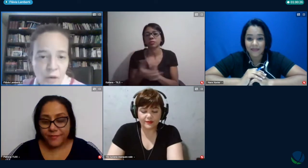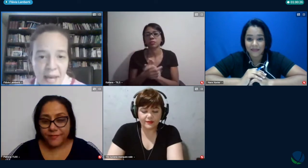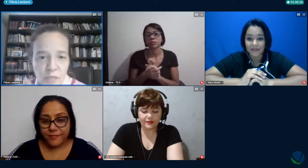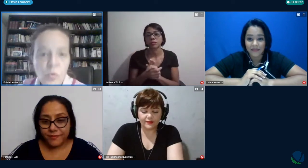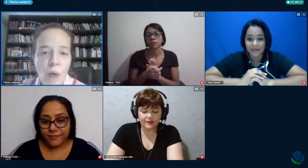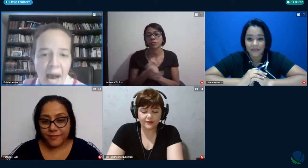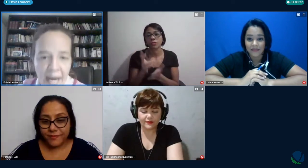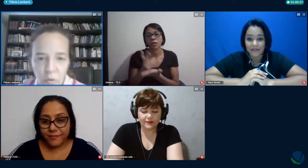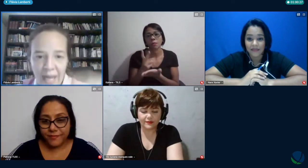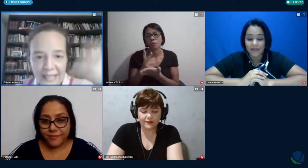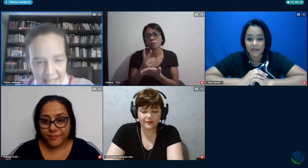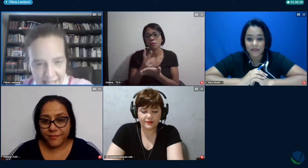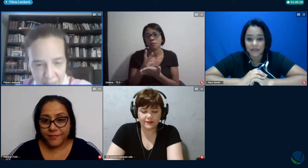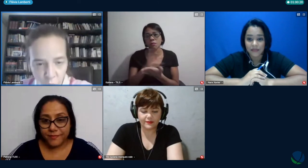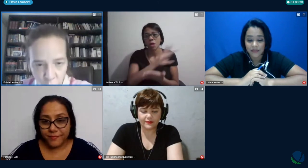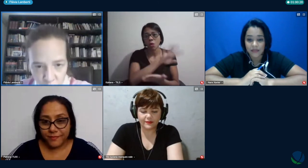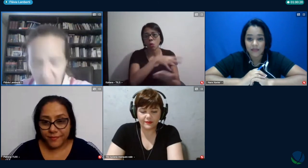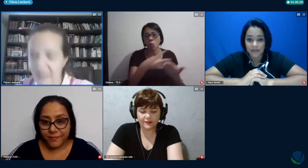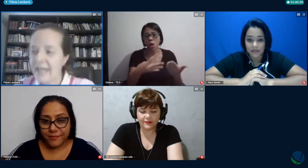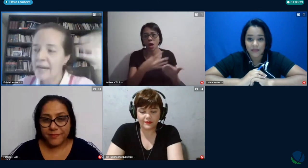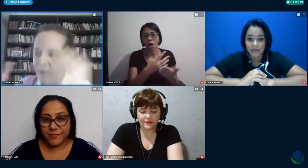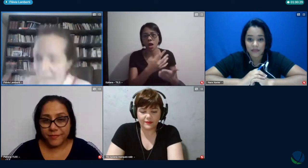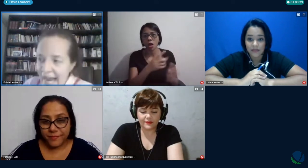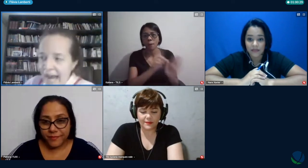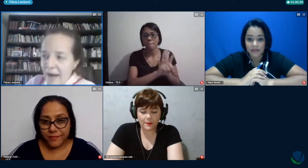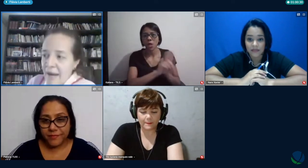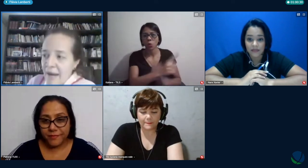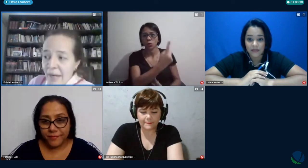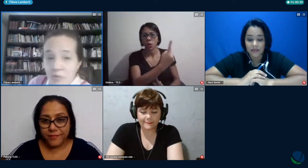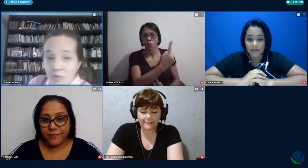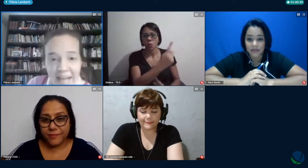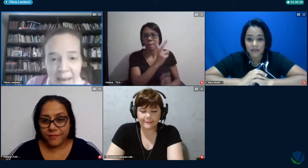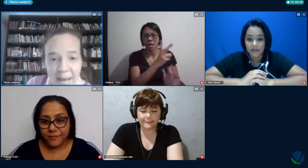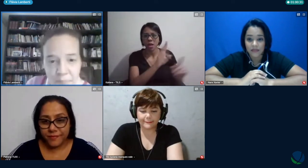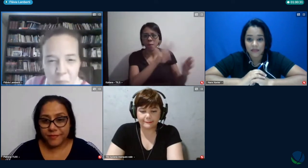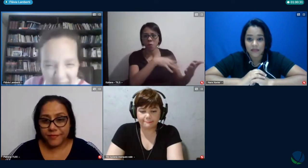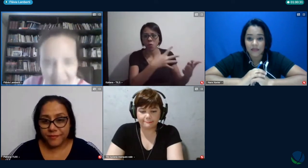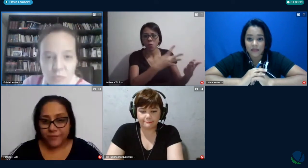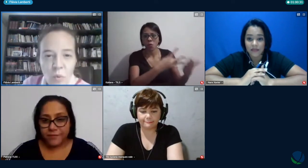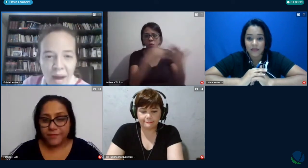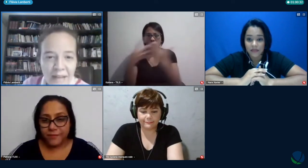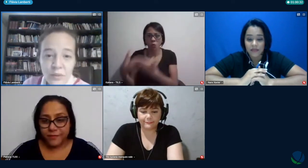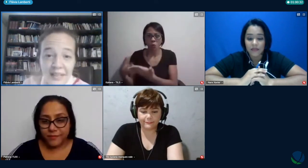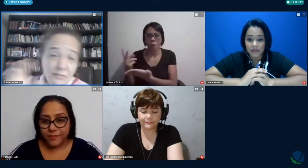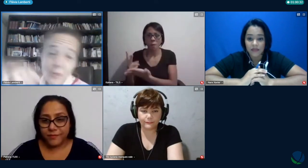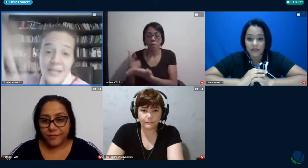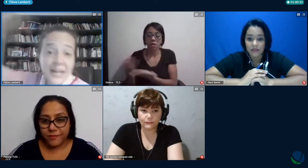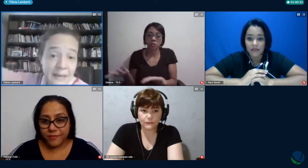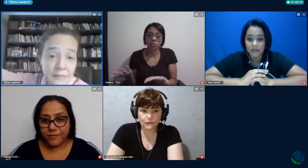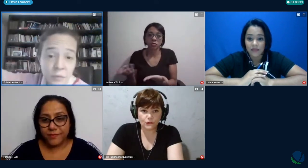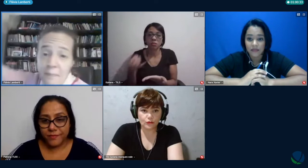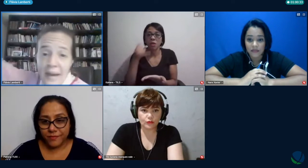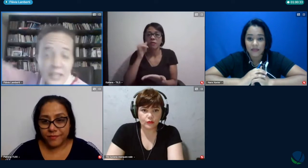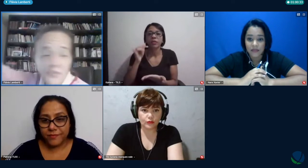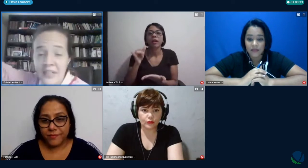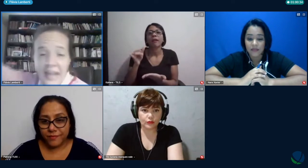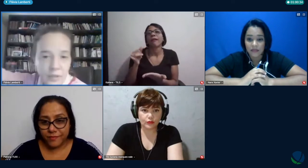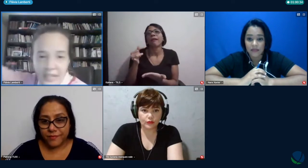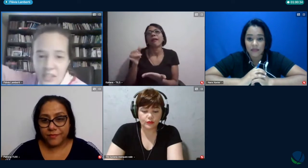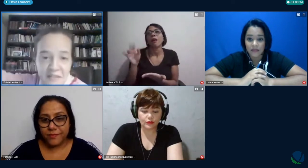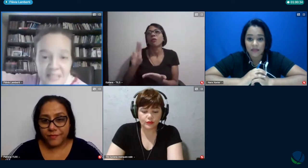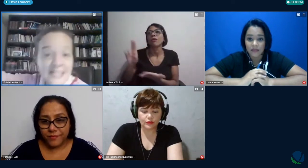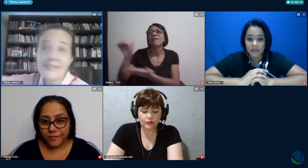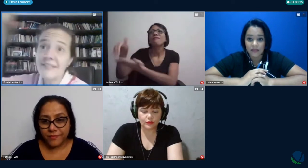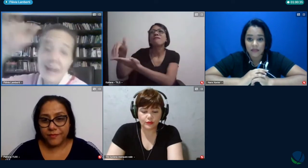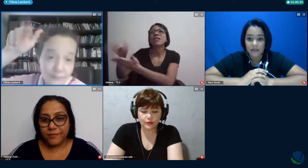Trazer o mesmo quadro lá da questão 1 para cá, para não ficar o mesmo quadro que foi usado numa parte final,